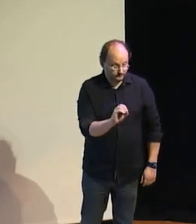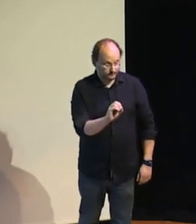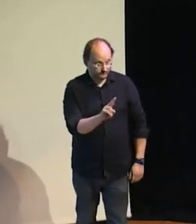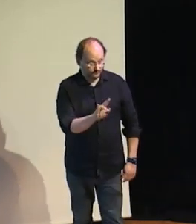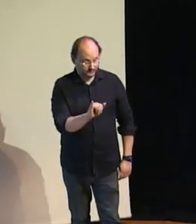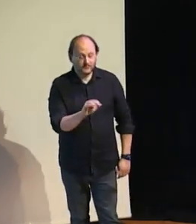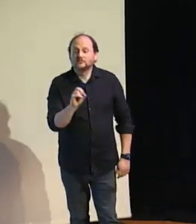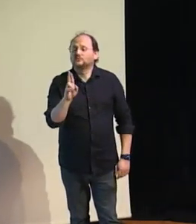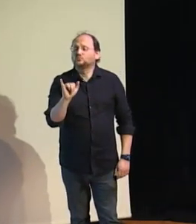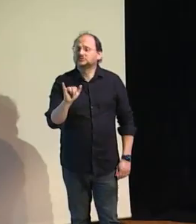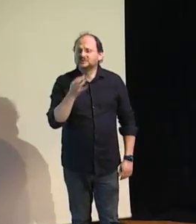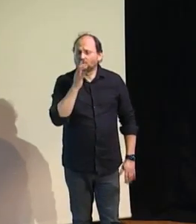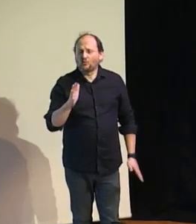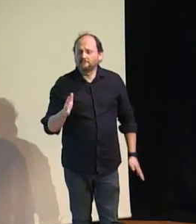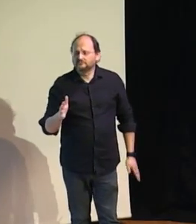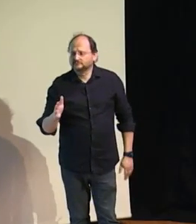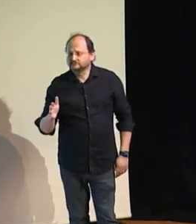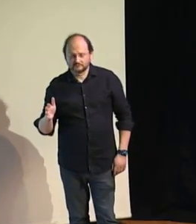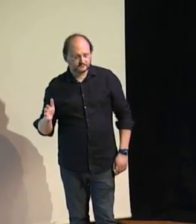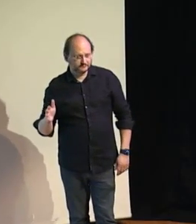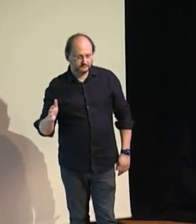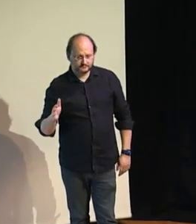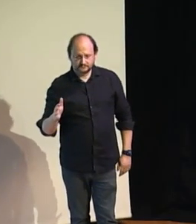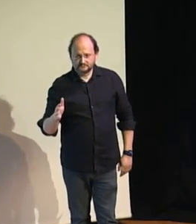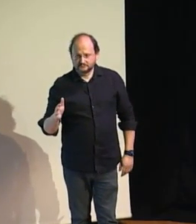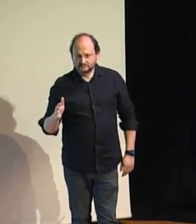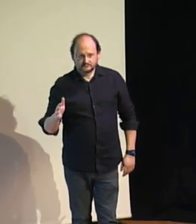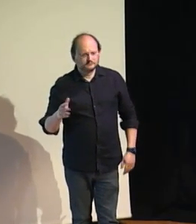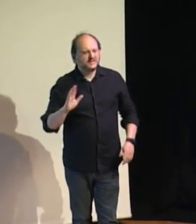Ou le mot oui. Oui. Le mot oui. Comment vous dites oui? Oui.